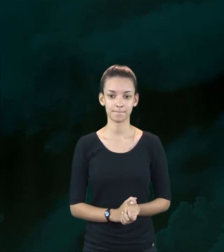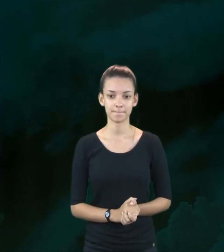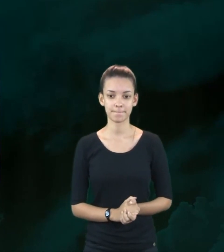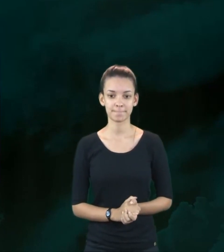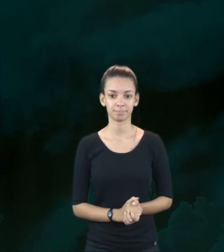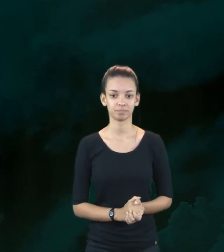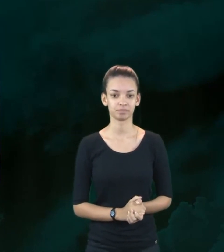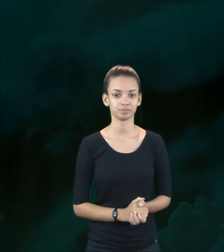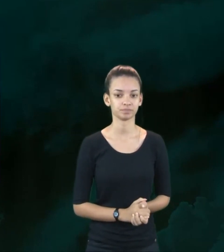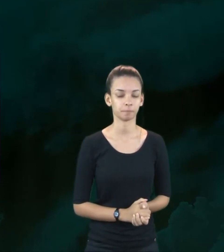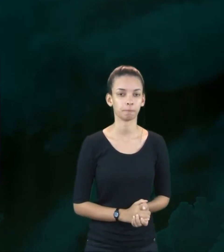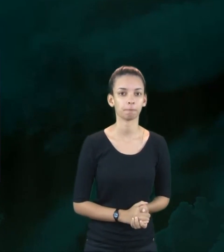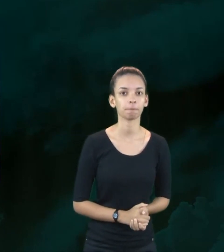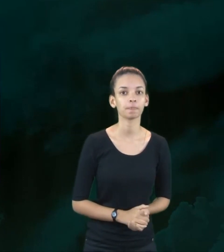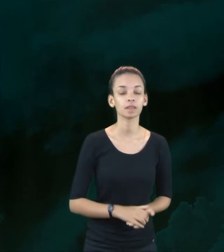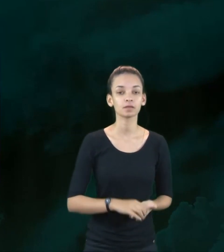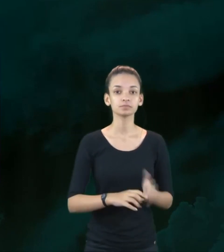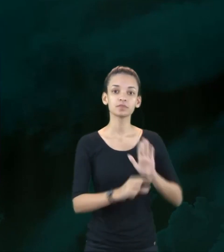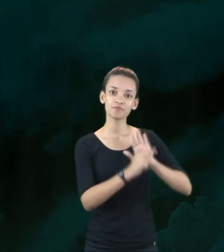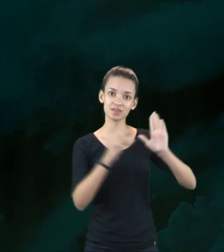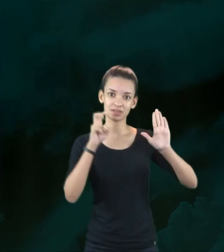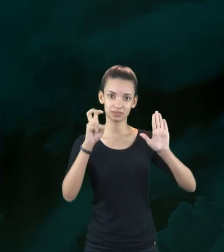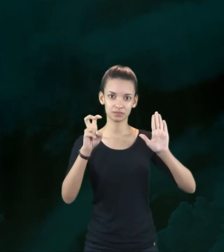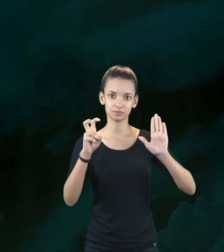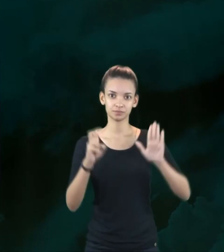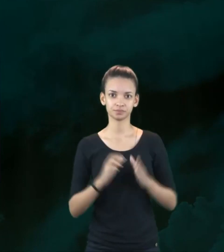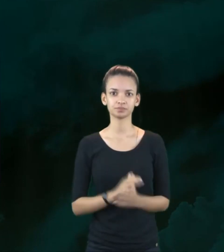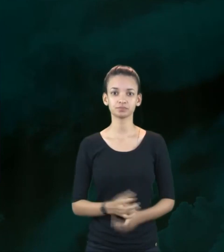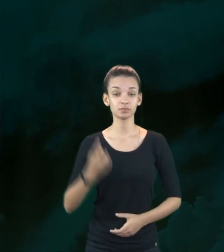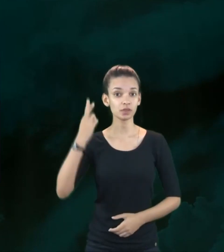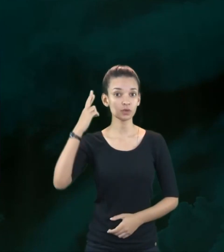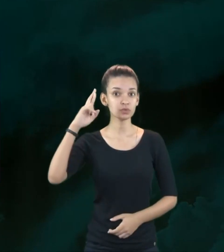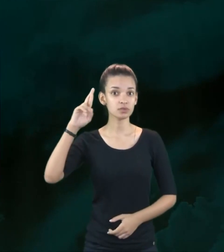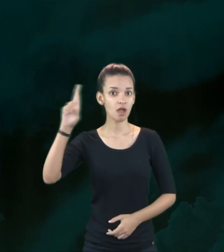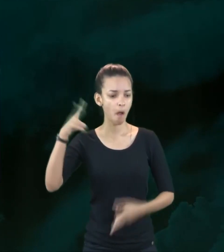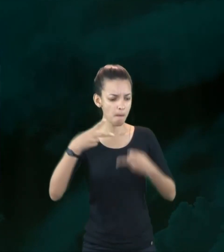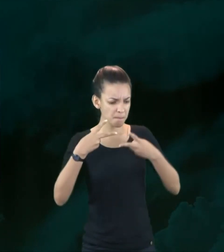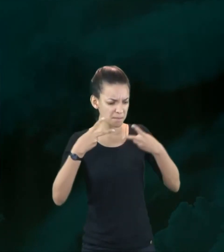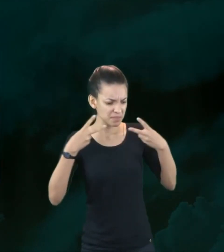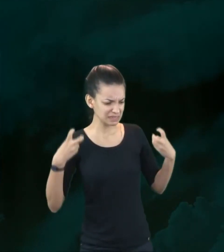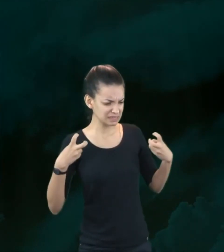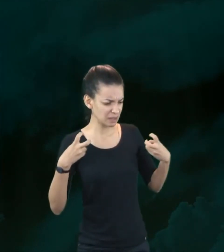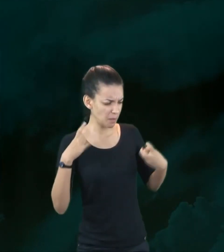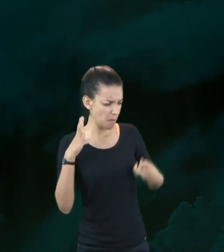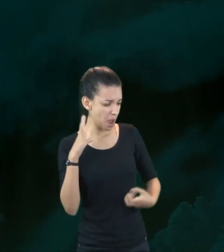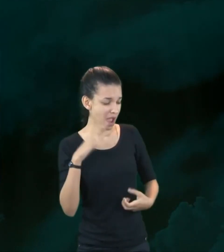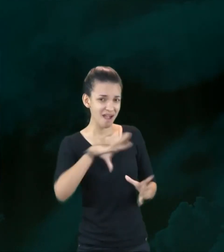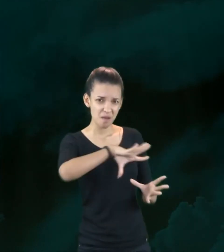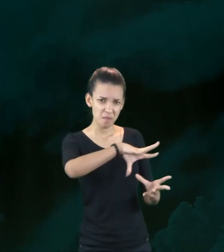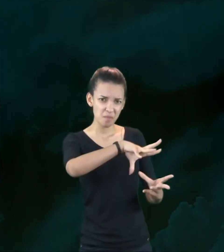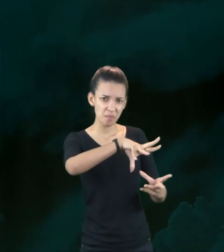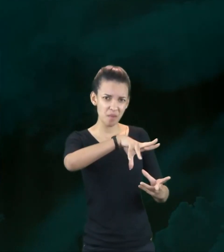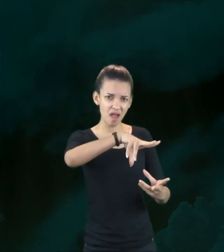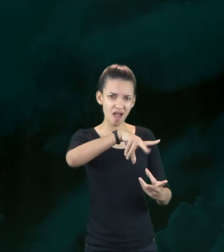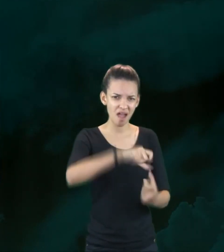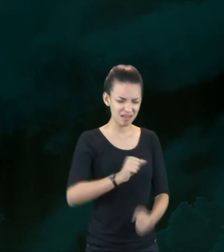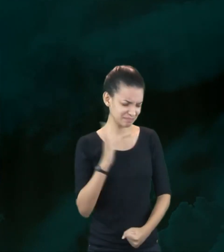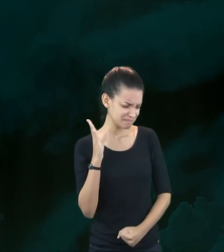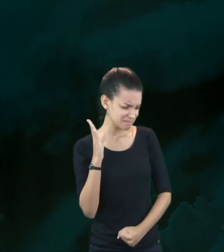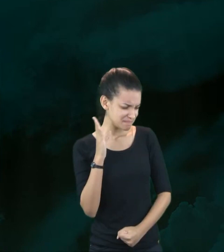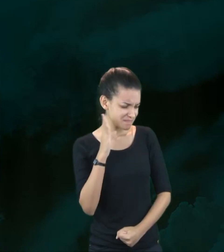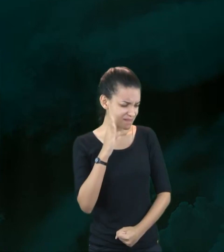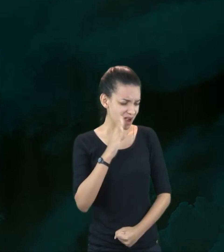Versículo 5. Viu o Senhor que a maldade do homem se havia multiplicado na terra, e que era continuamente mal todo